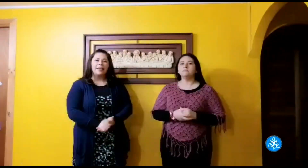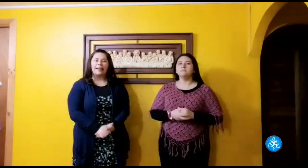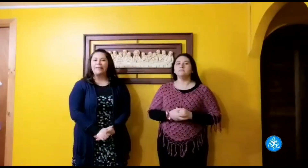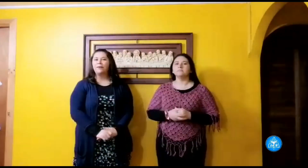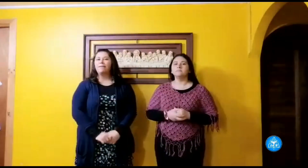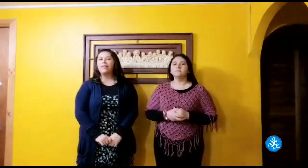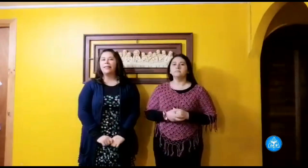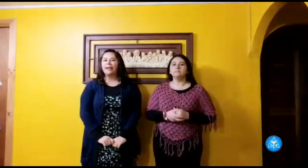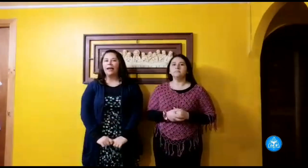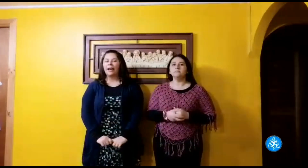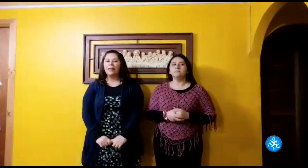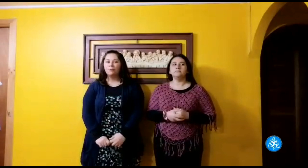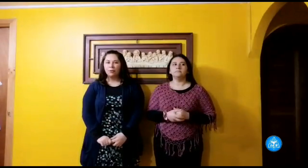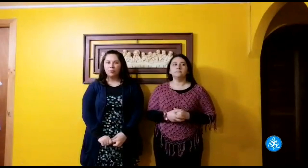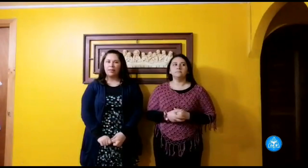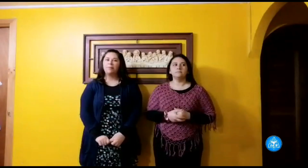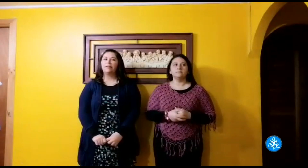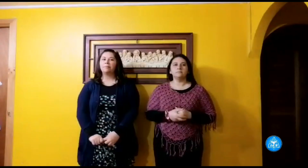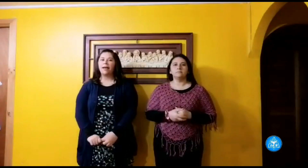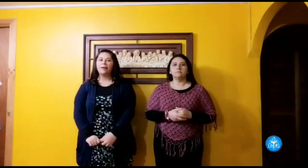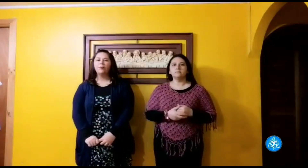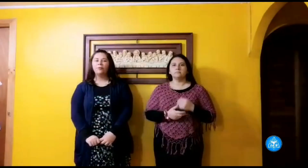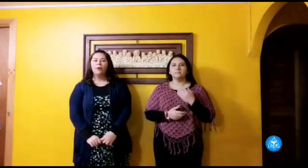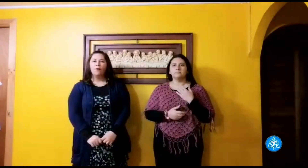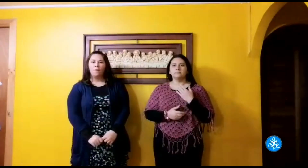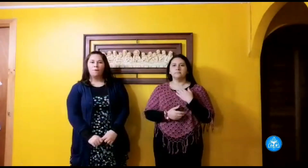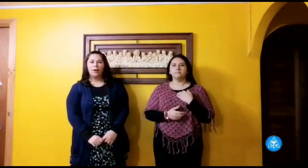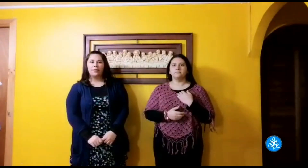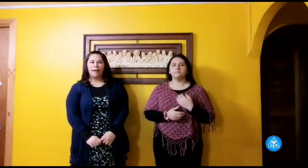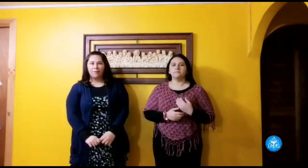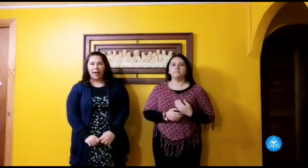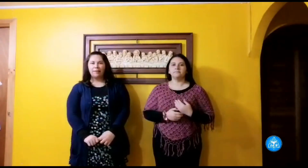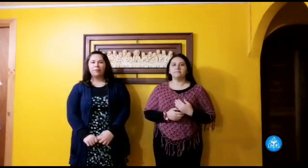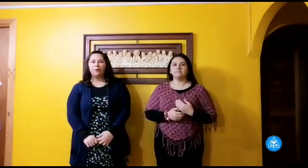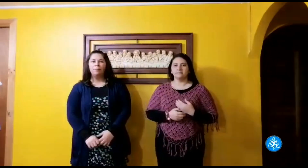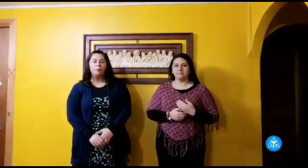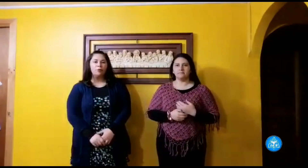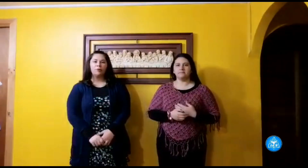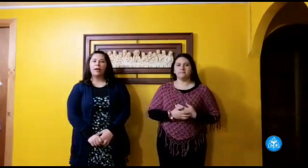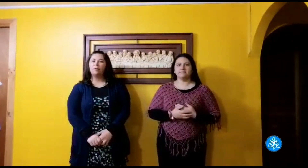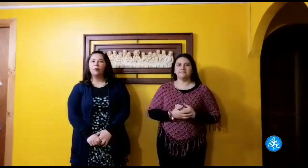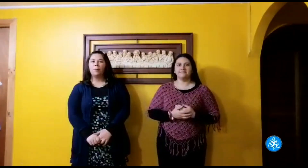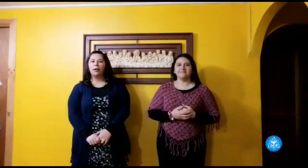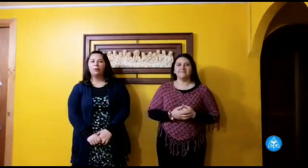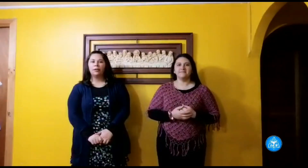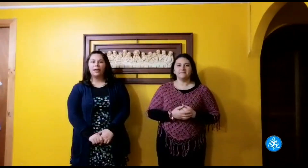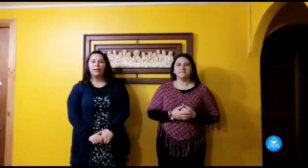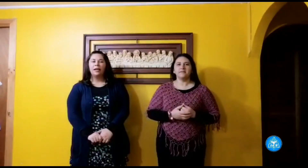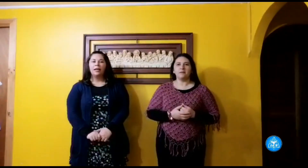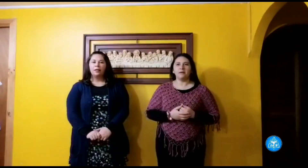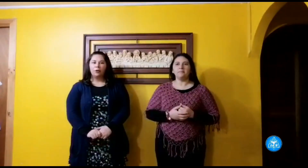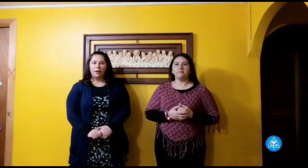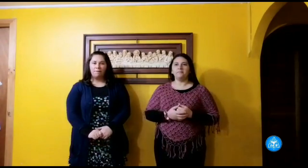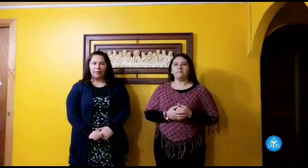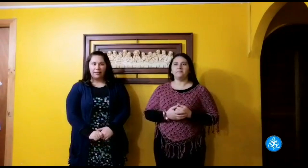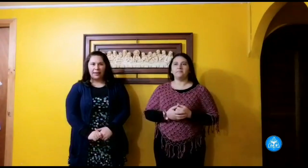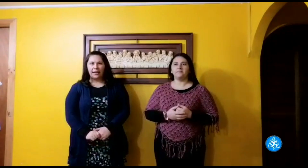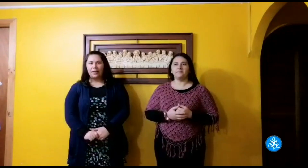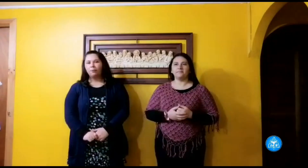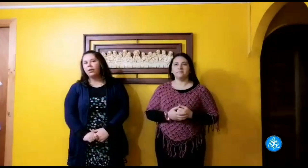Que el Señor le bendiga a cada uno de ustedes, mis hermanos. Un fuerte abrazo, muchos saludos para usted. Amén. Dios les bendiga y les cuide